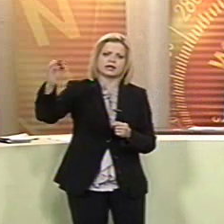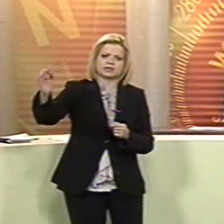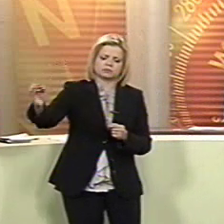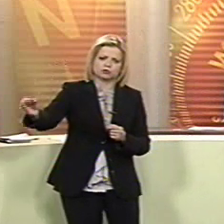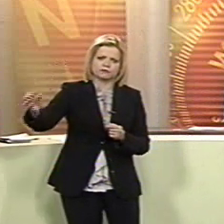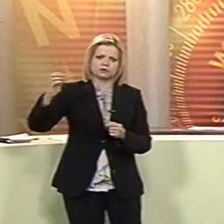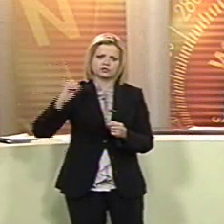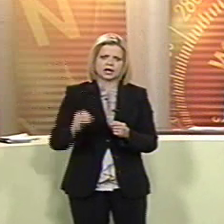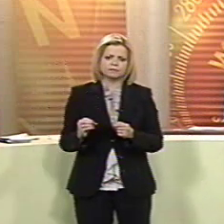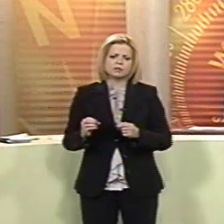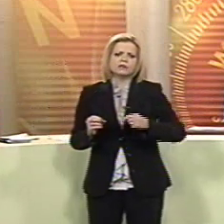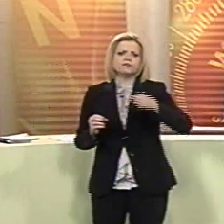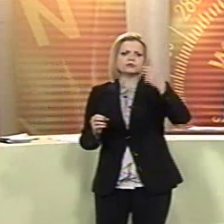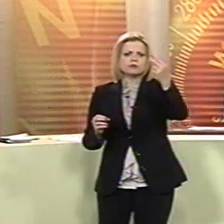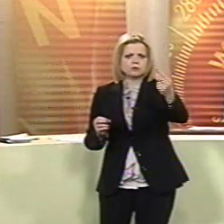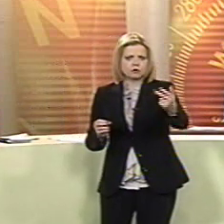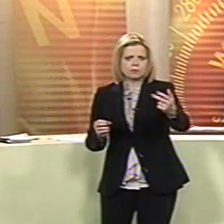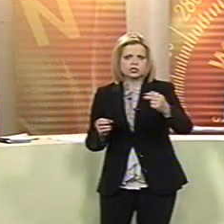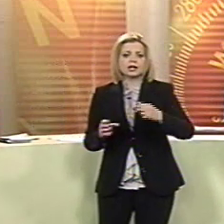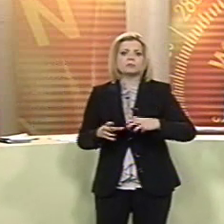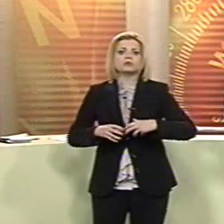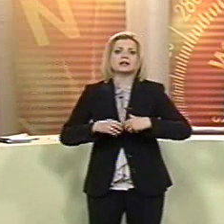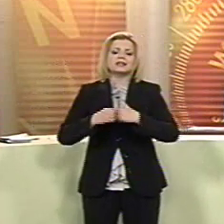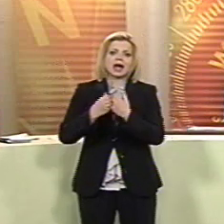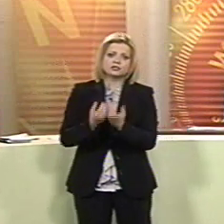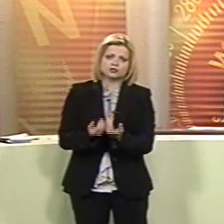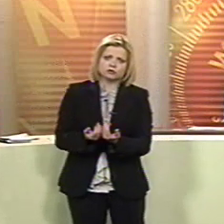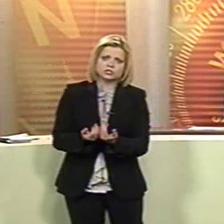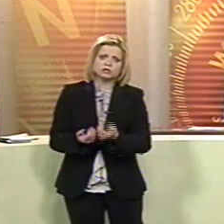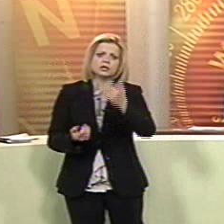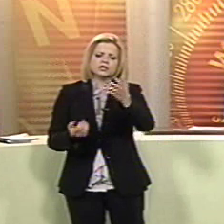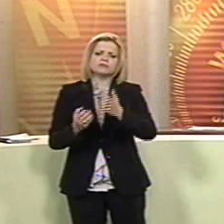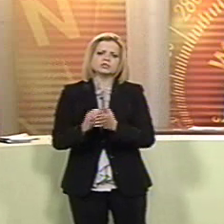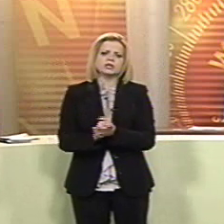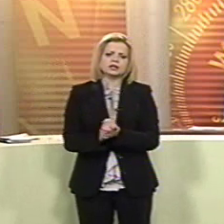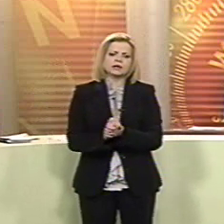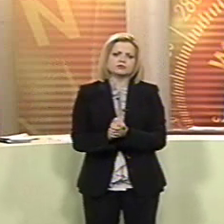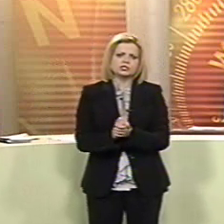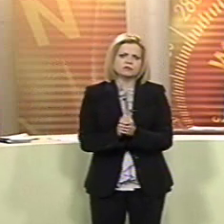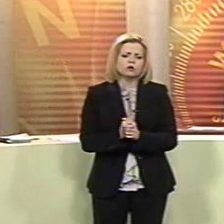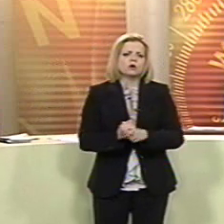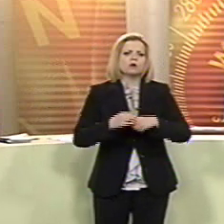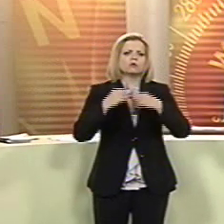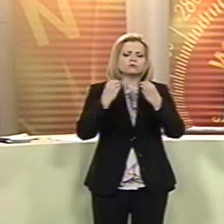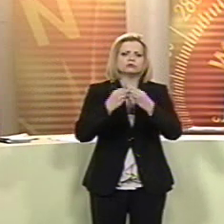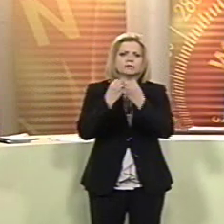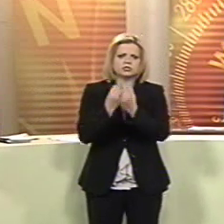que essa pessoa for encontrada. Vimos que uma pessoa pode ter pluralidade de domicílio e vimos ainda que é possível o